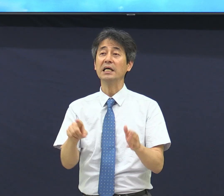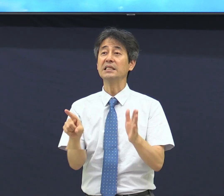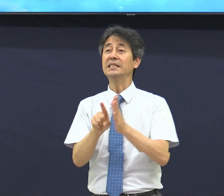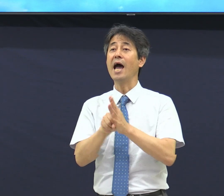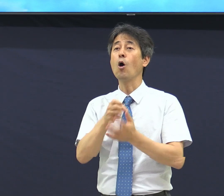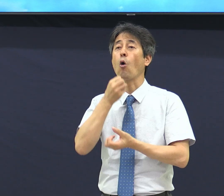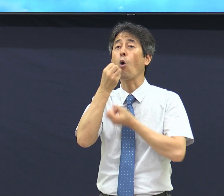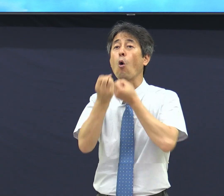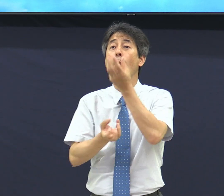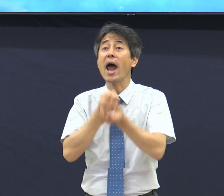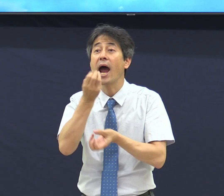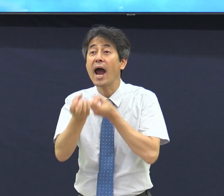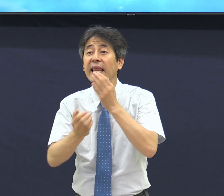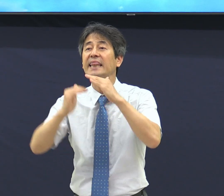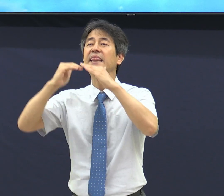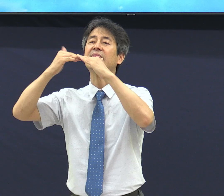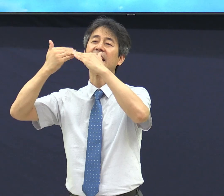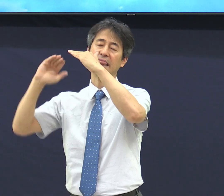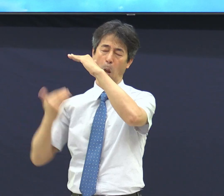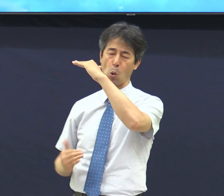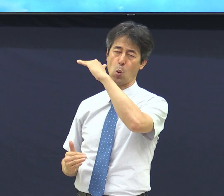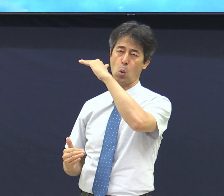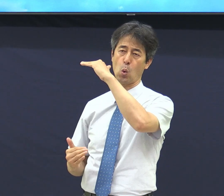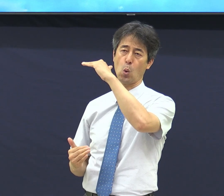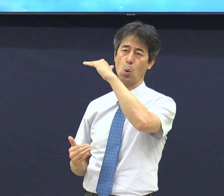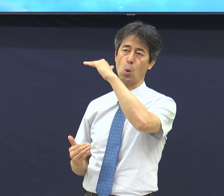또한 신앙의 고백의 내용,